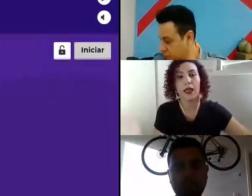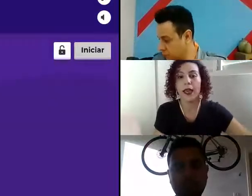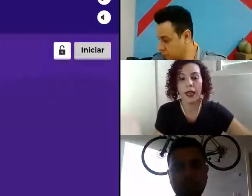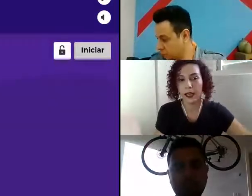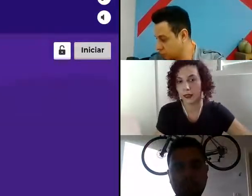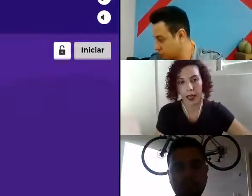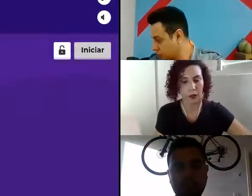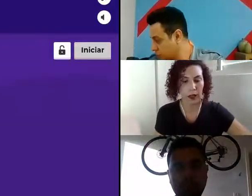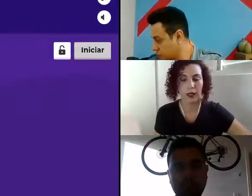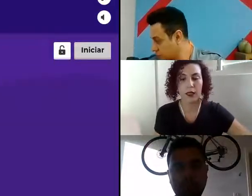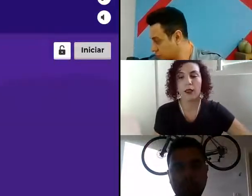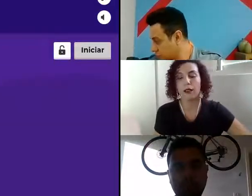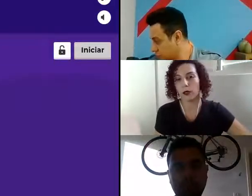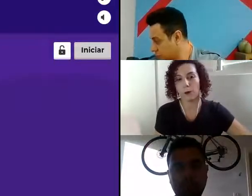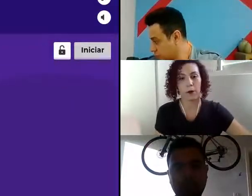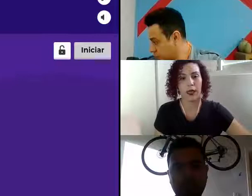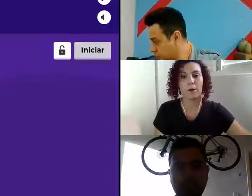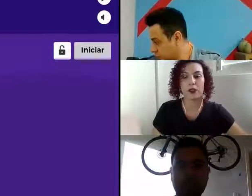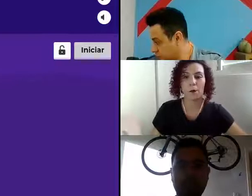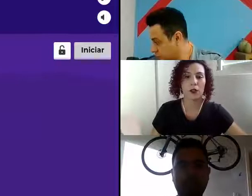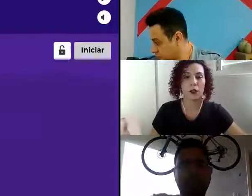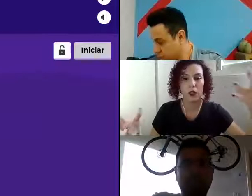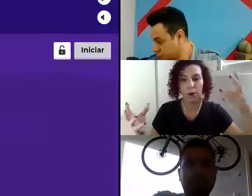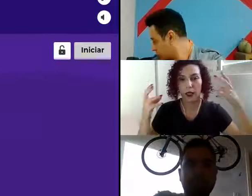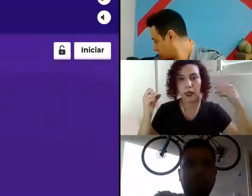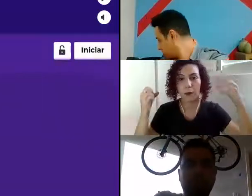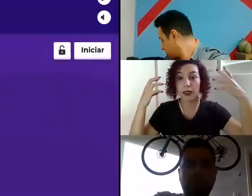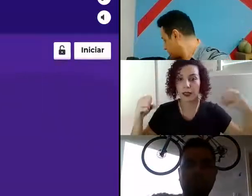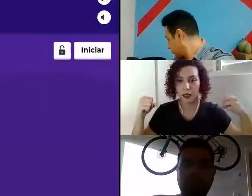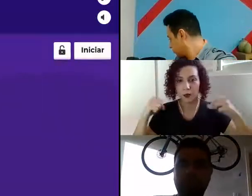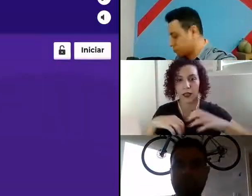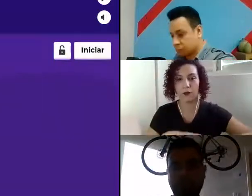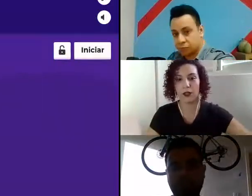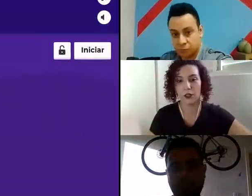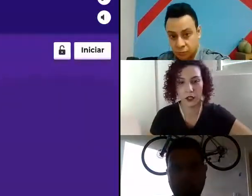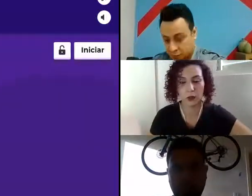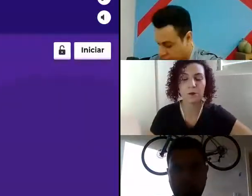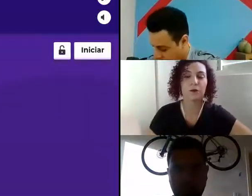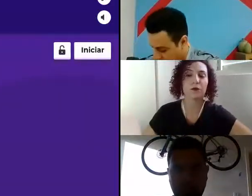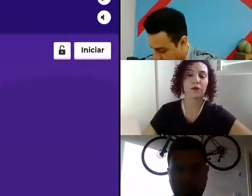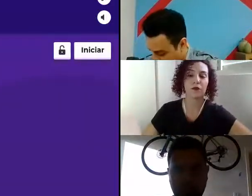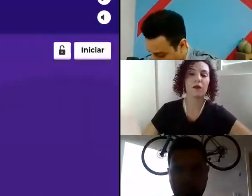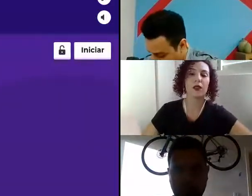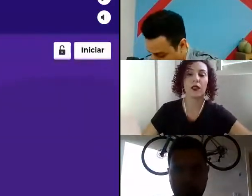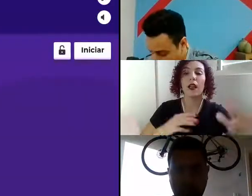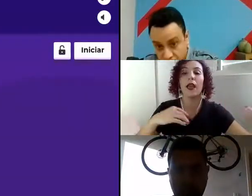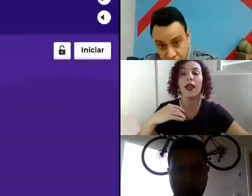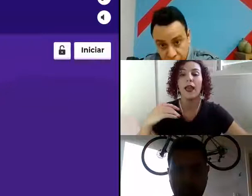quiser entrar também, não tem problema, é só para a gente também ir pensando e refletindo.